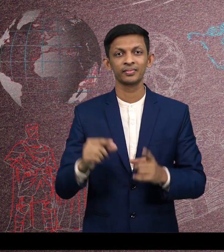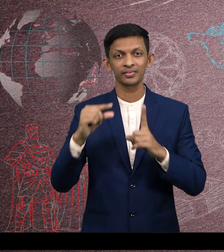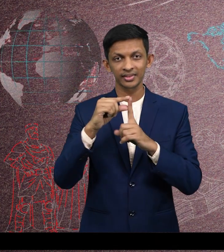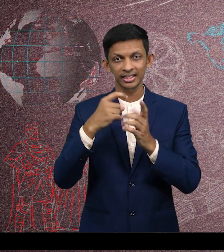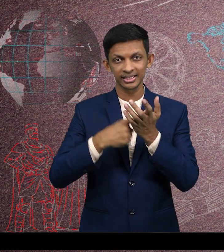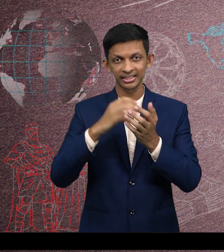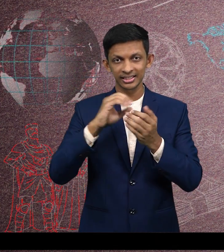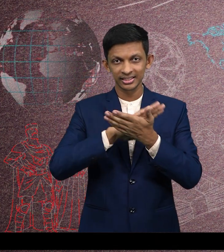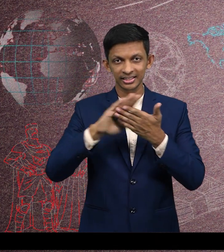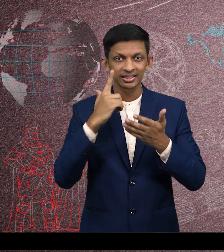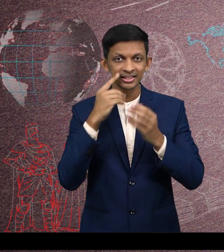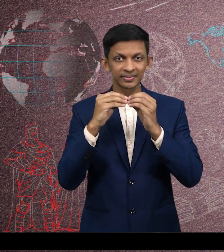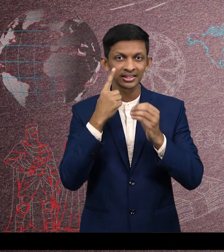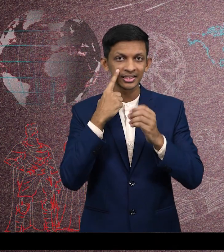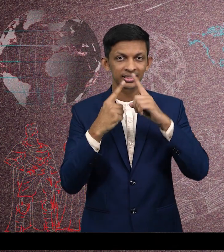నిషేధం,